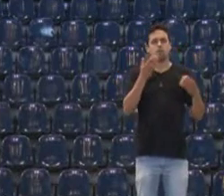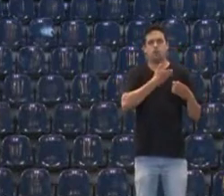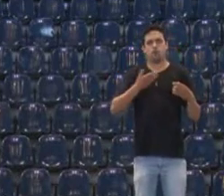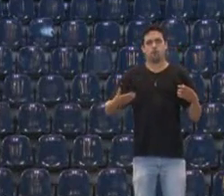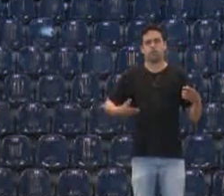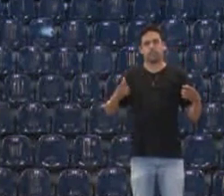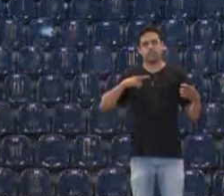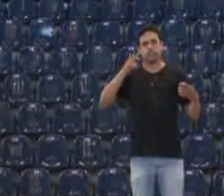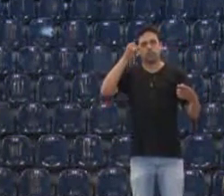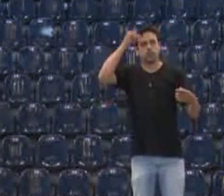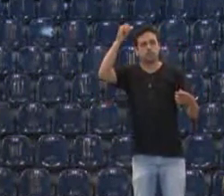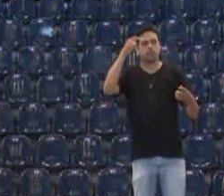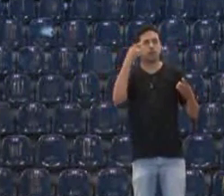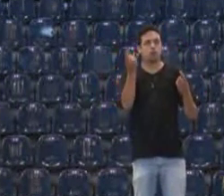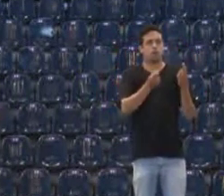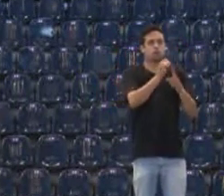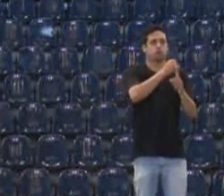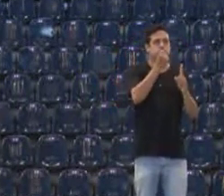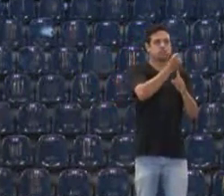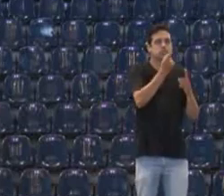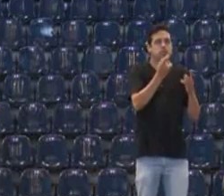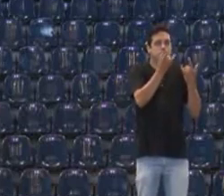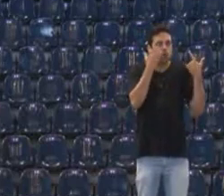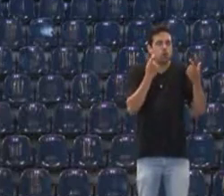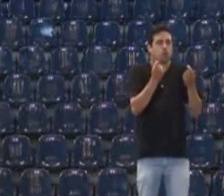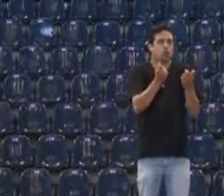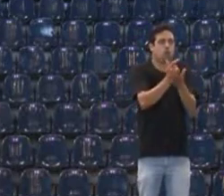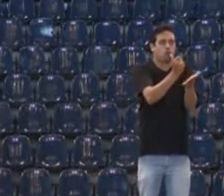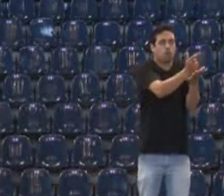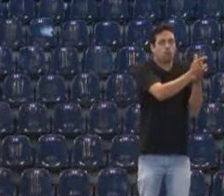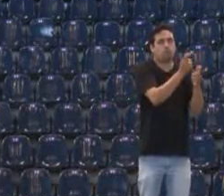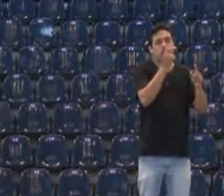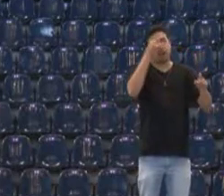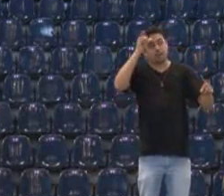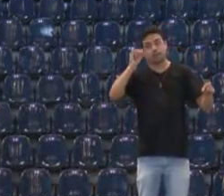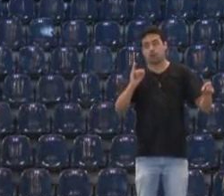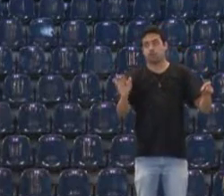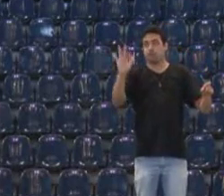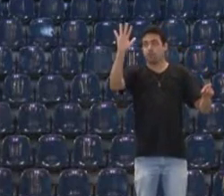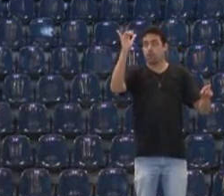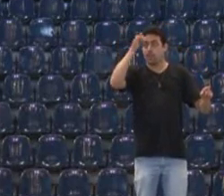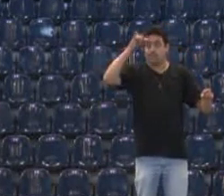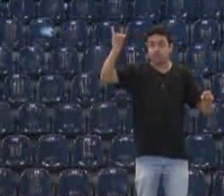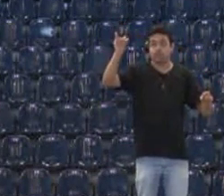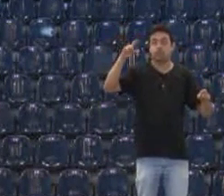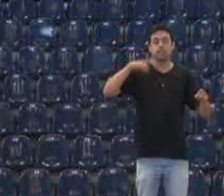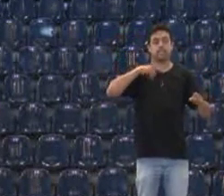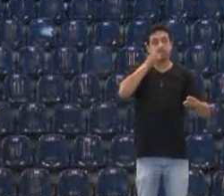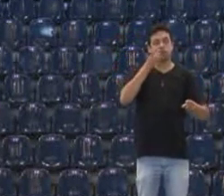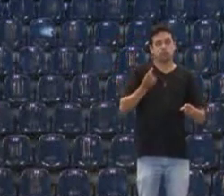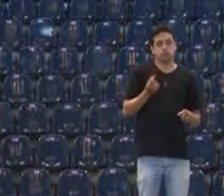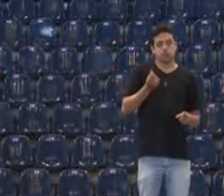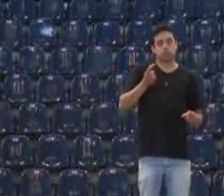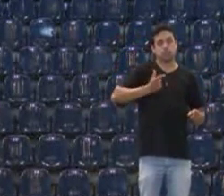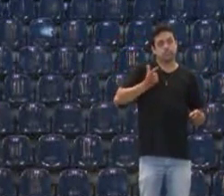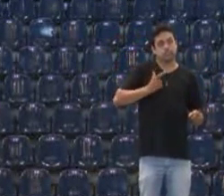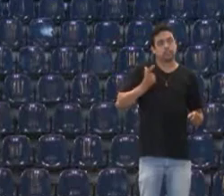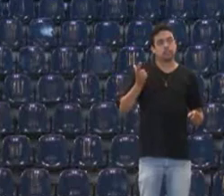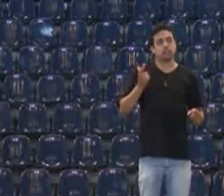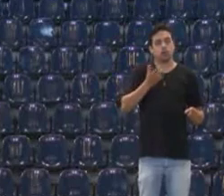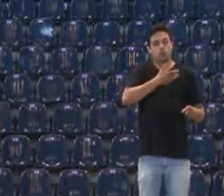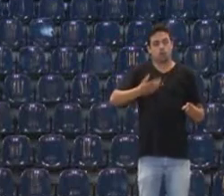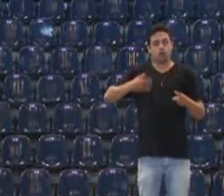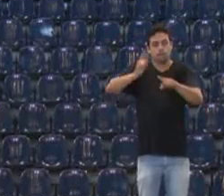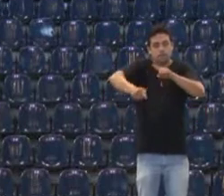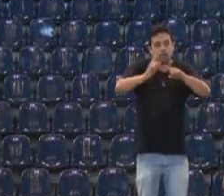como combater a sociedade de consumo para evitar a inflação? Não. Se você quer comprar, você tem dinheiro para comprar, o governo